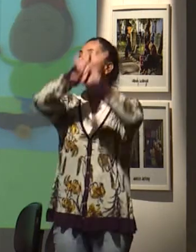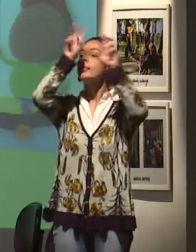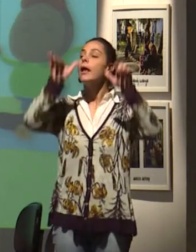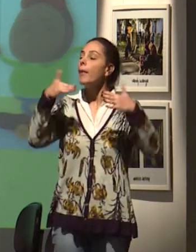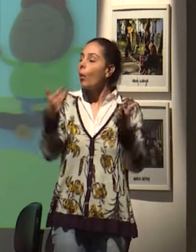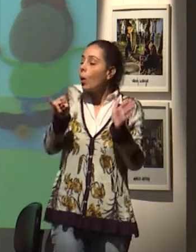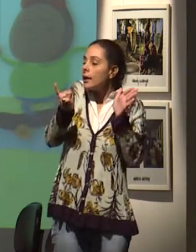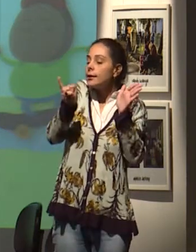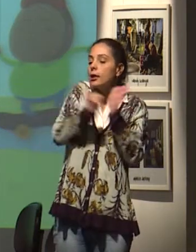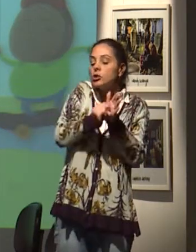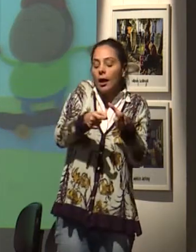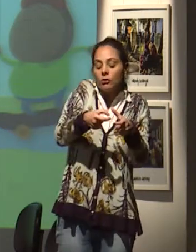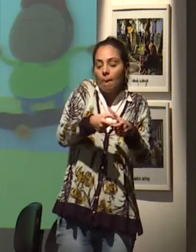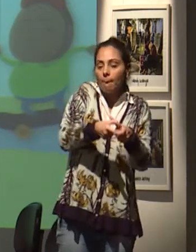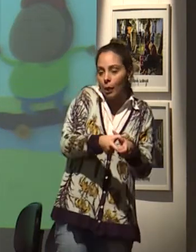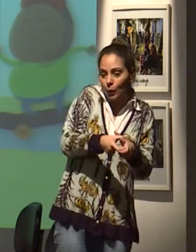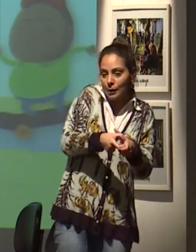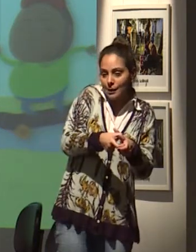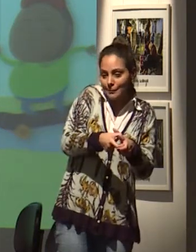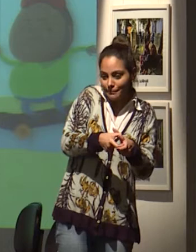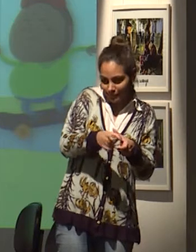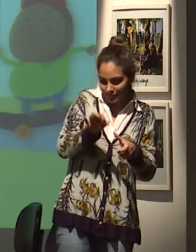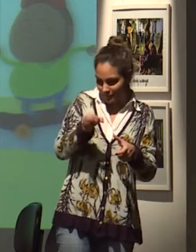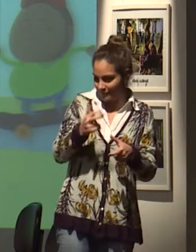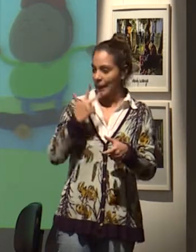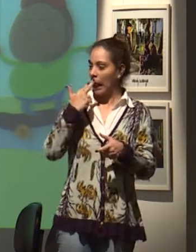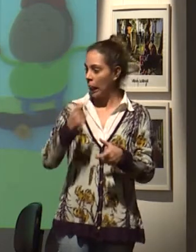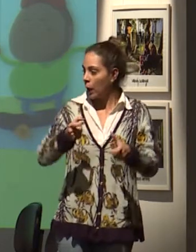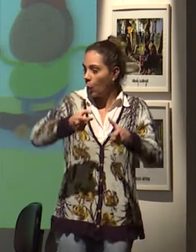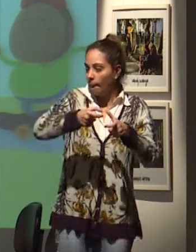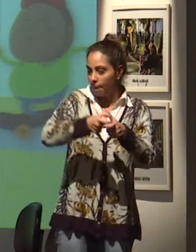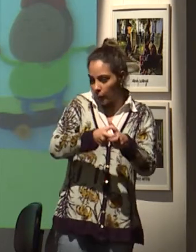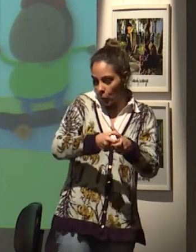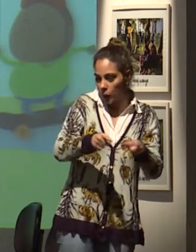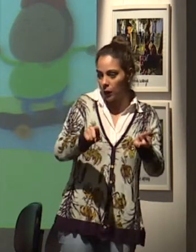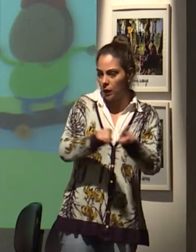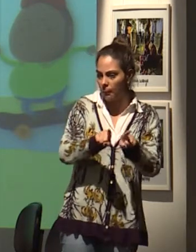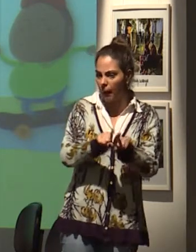textos, e o tema era sobre identidade das minorias, e também minorias